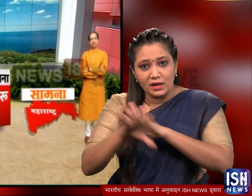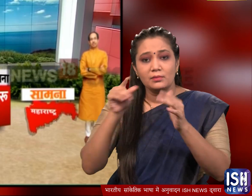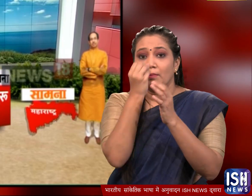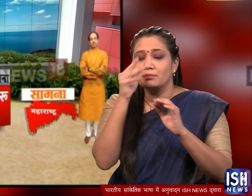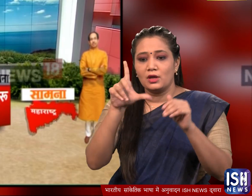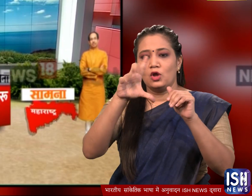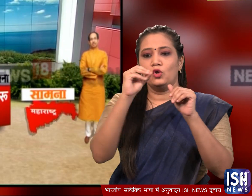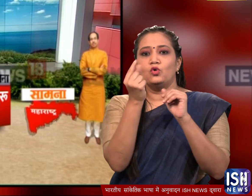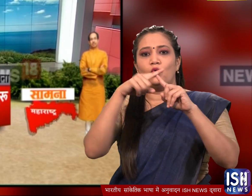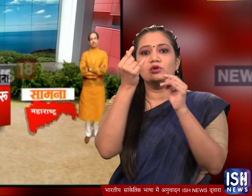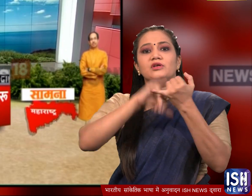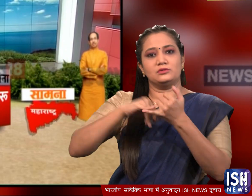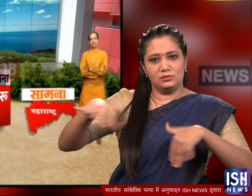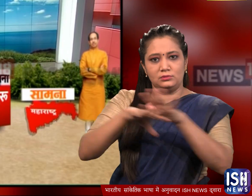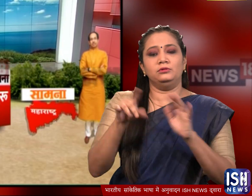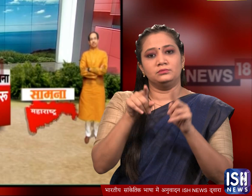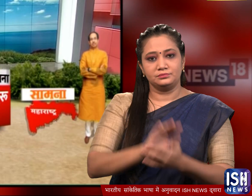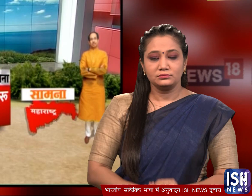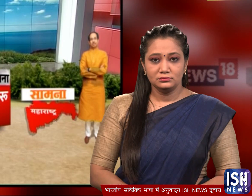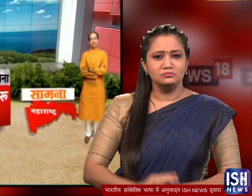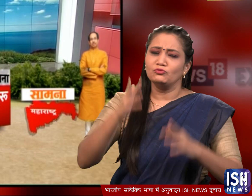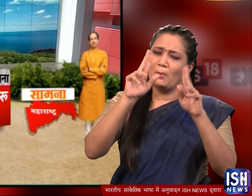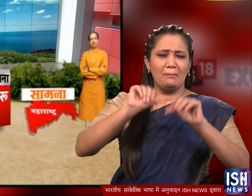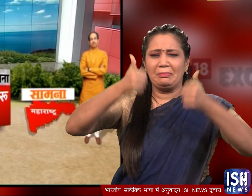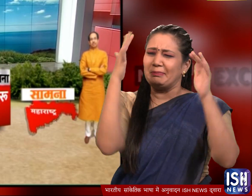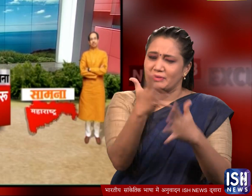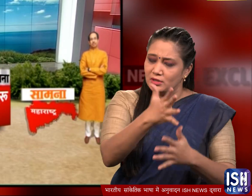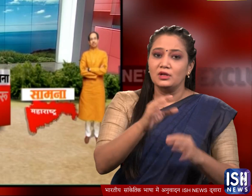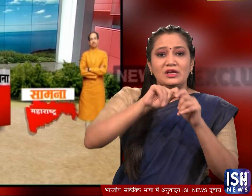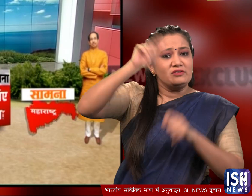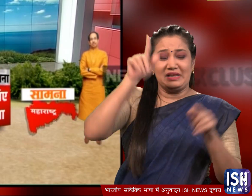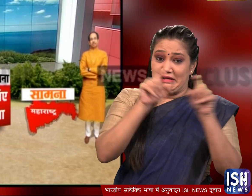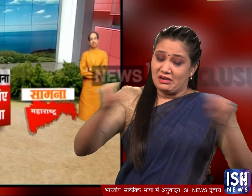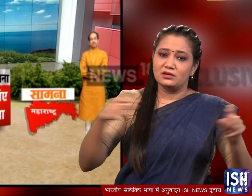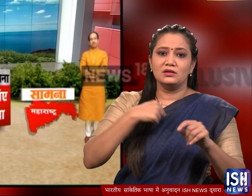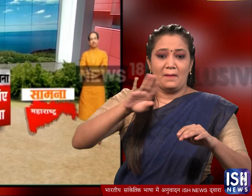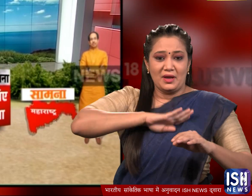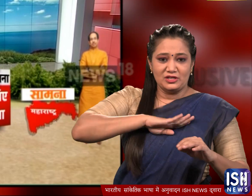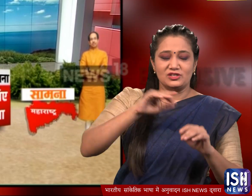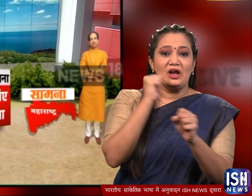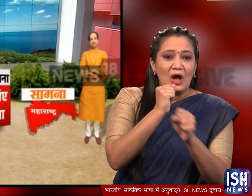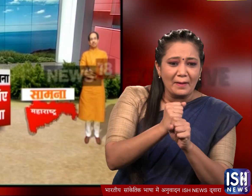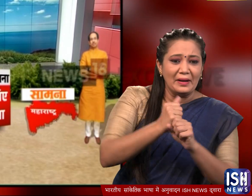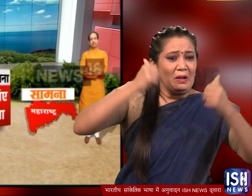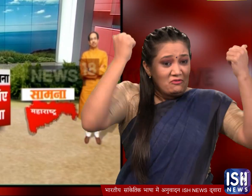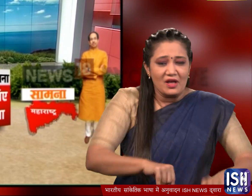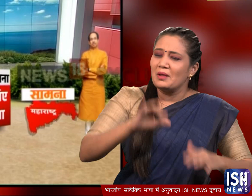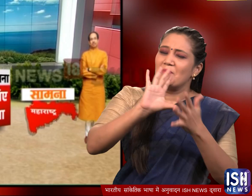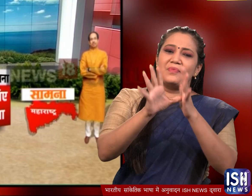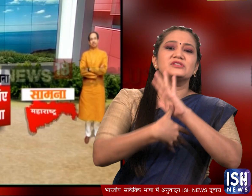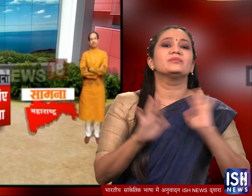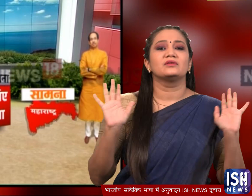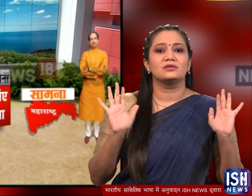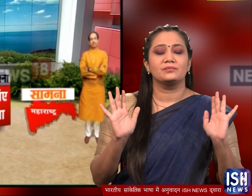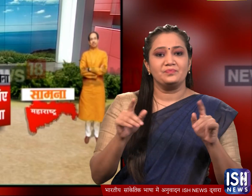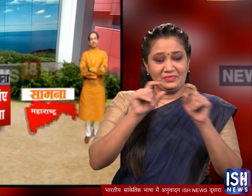लोटस शुरू करने की फिराक में है, लेकिन वो इसमें कामयाब नहीं होगी। यही नहीं, शिवसेना ने साफ कर दिया कि महाराष्ट्र सरकार को गिराना नामुमकिन